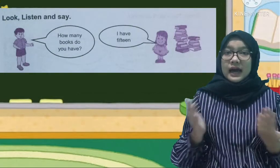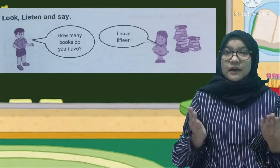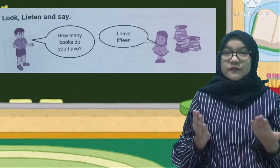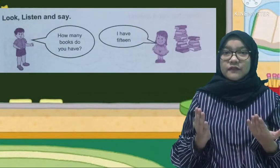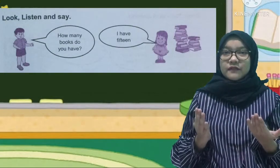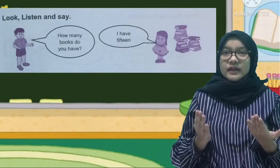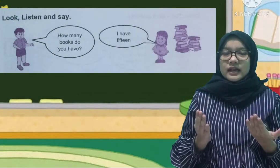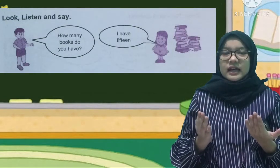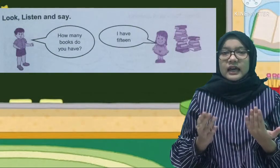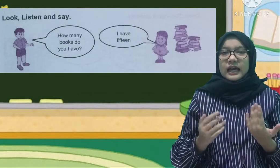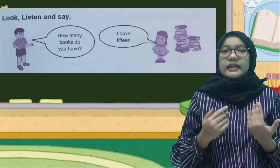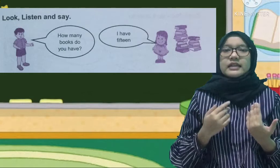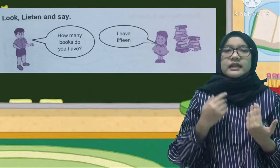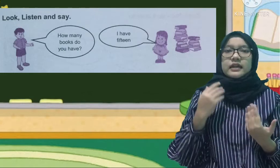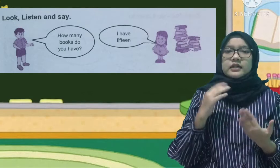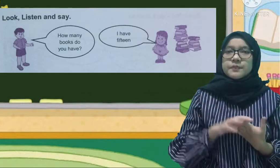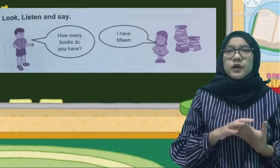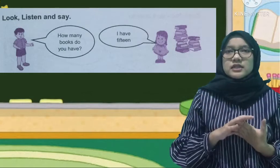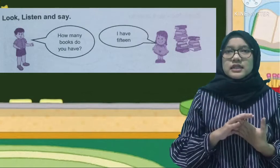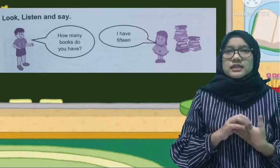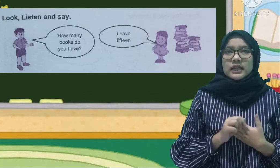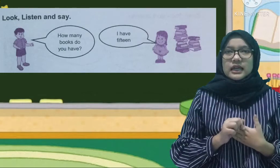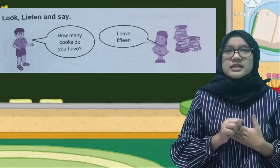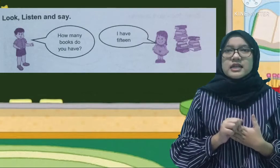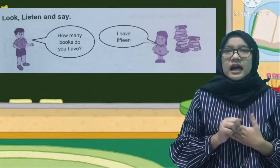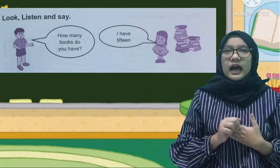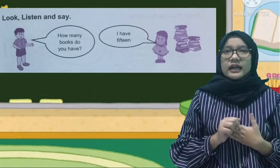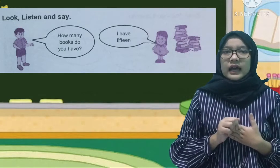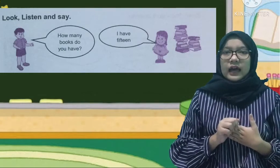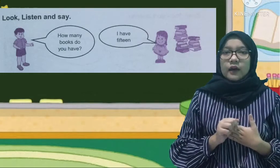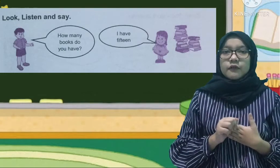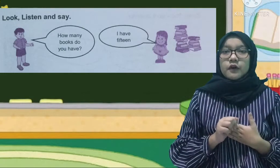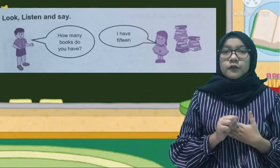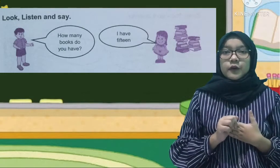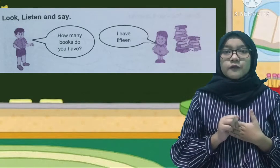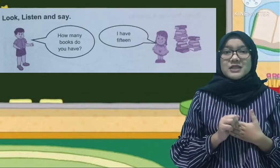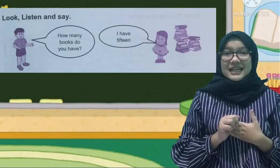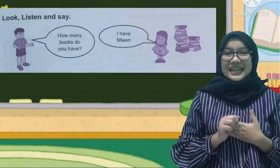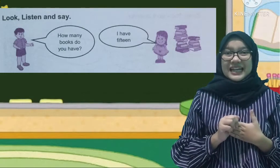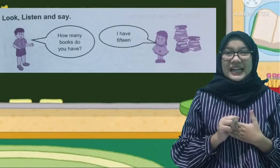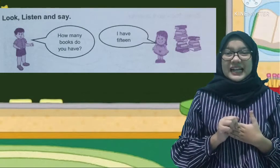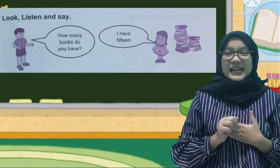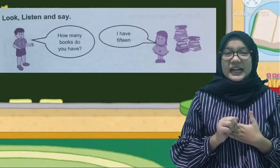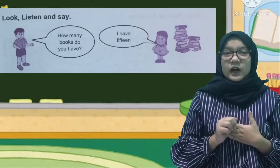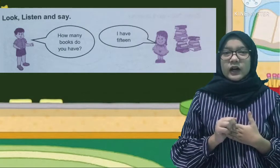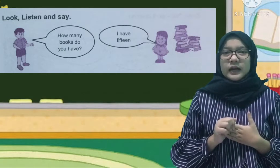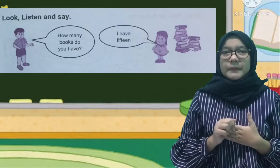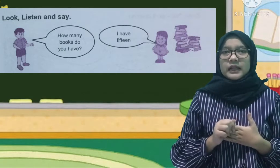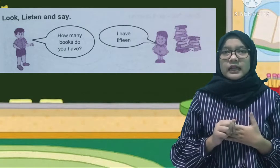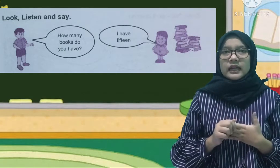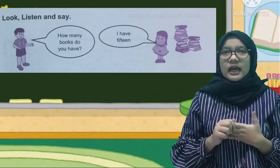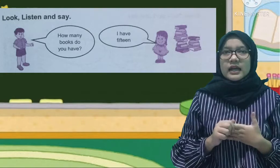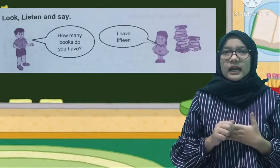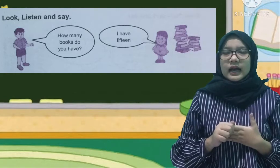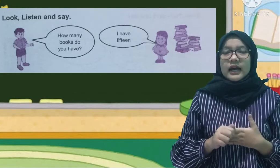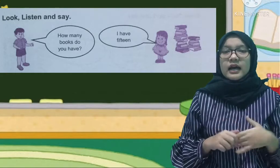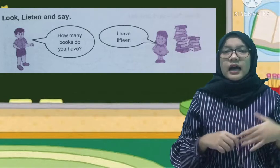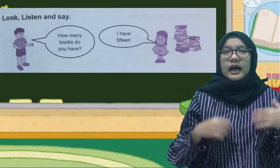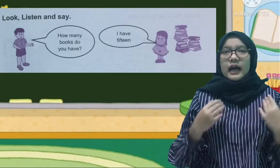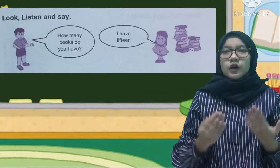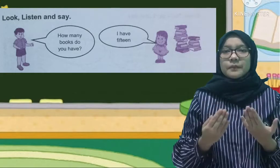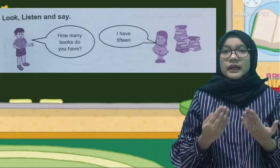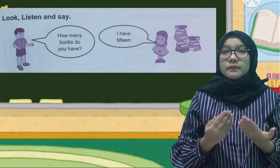you have? And the response is, I have 15. Okay, pertanyaannya